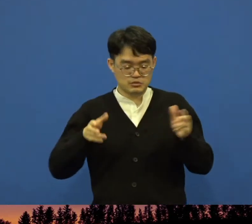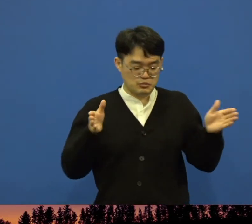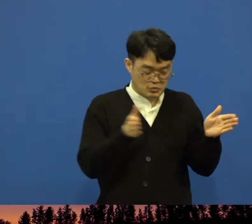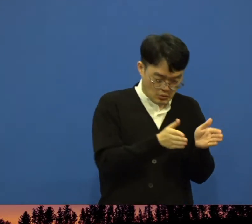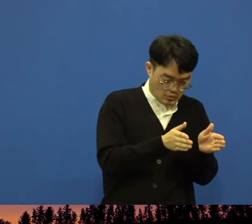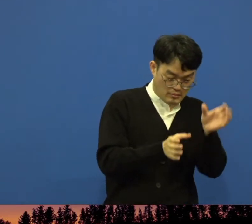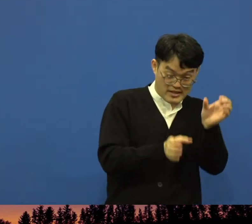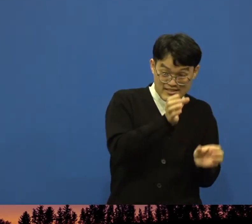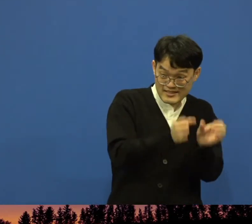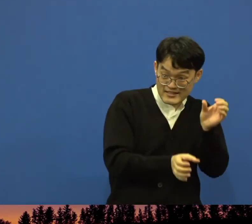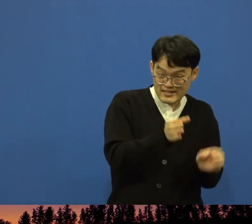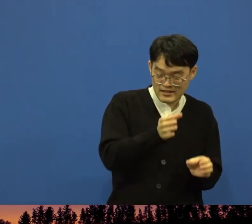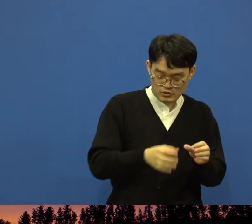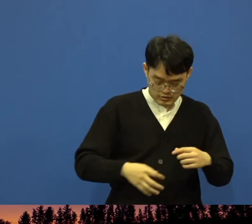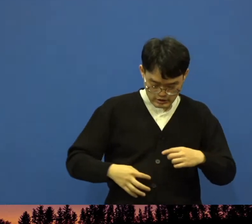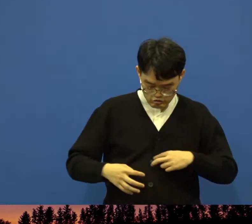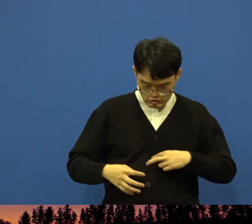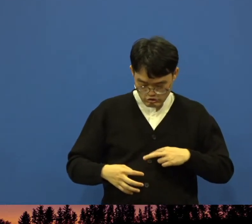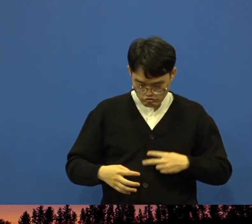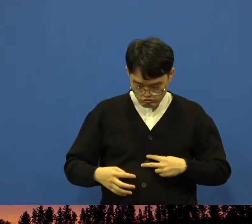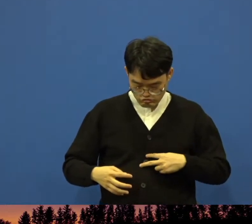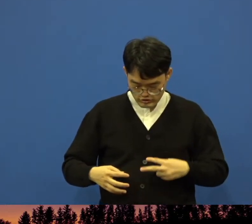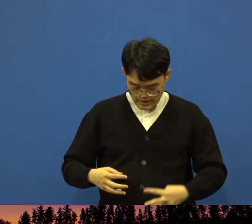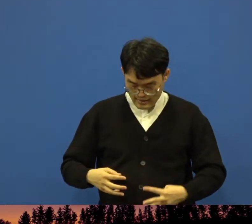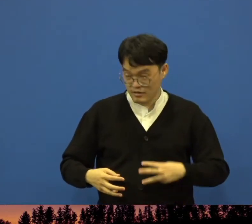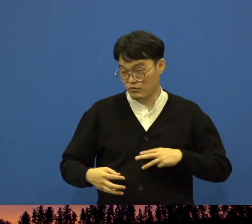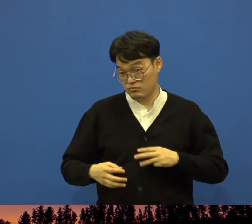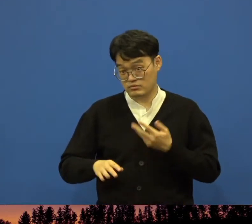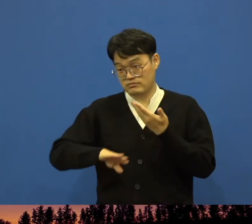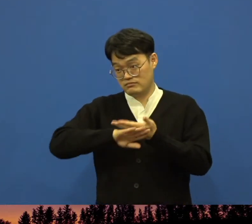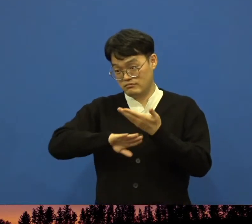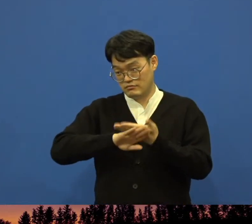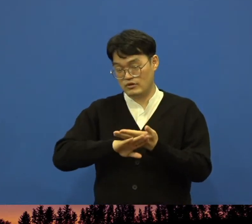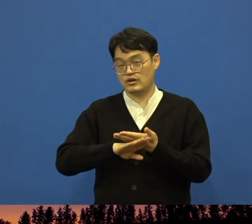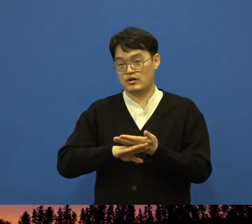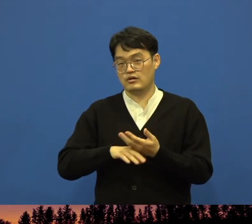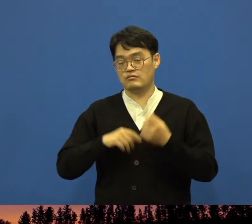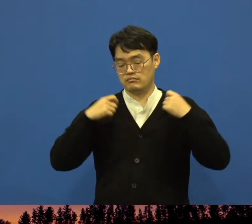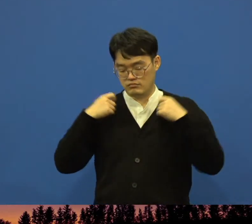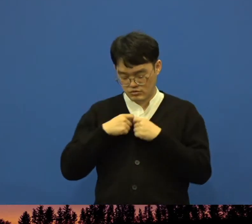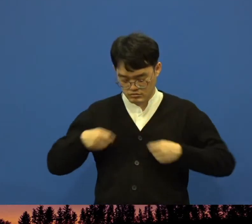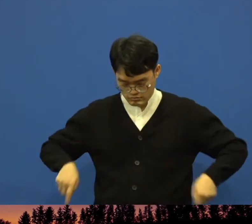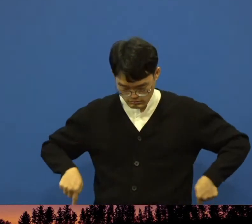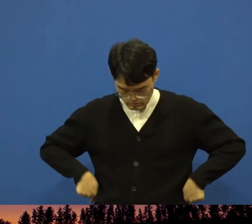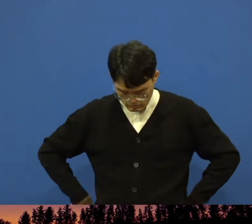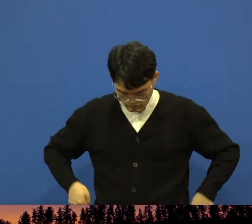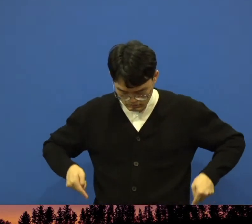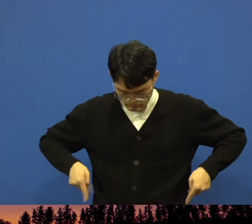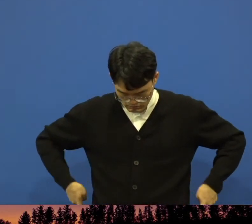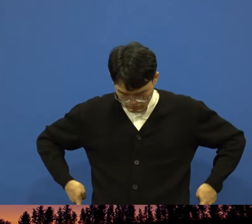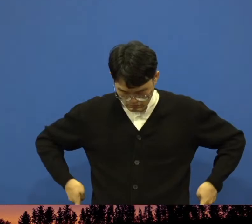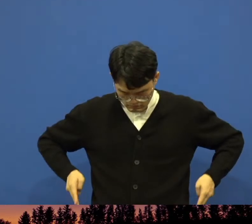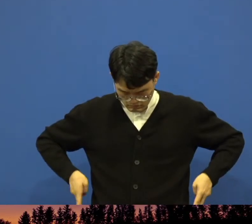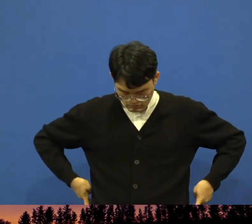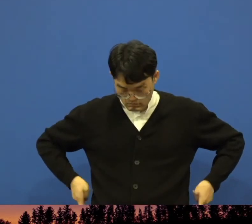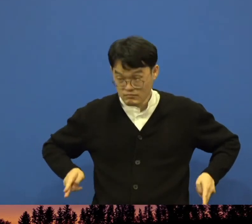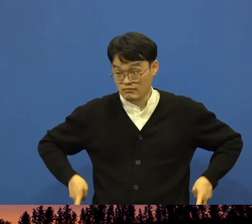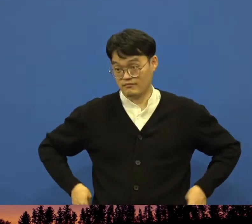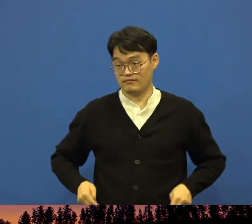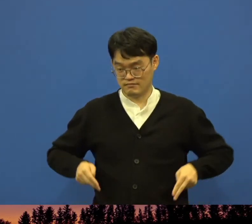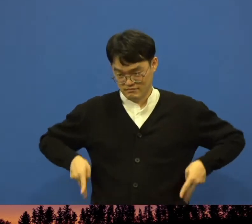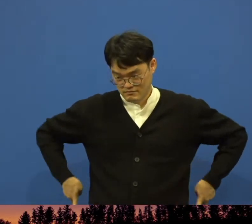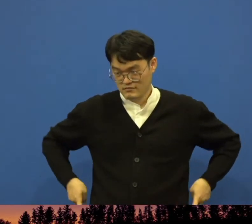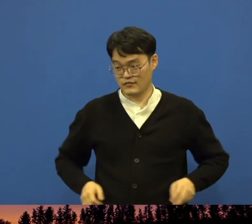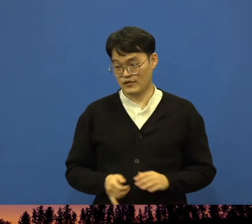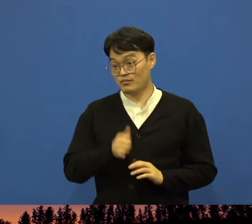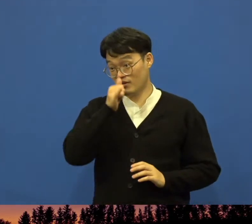거고, 단추 2개, 3개 뭐 그렇게 하고, 뒤에 튀고 뭐 앞으로 두고 중간에 튀고. 지금 나는 양쪽에